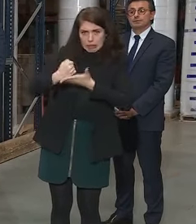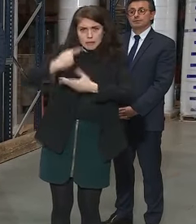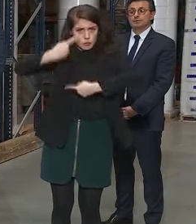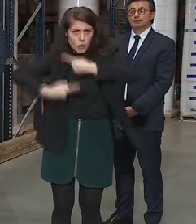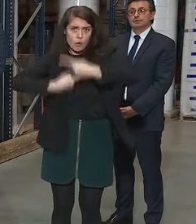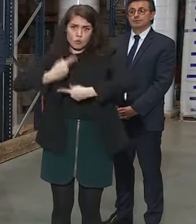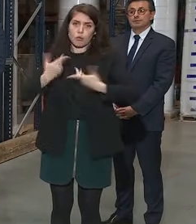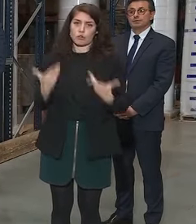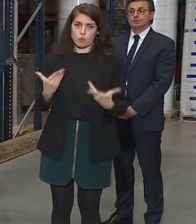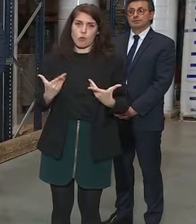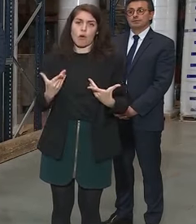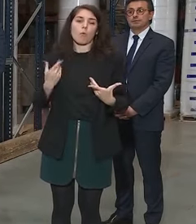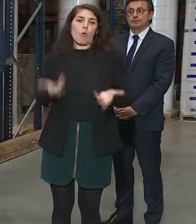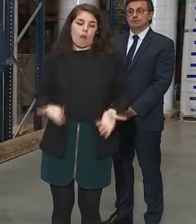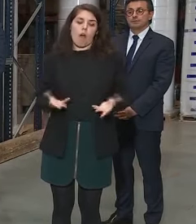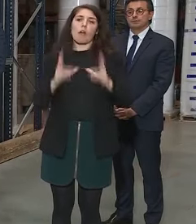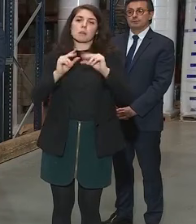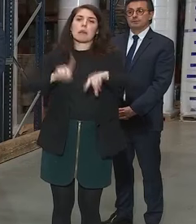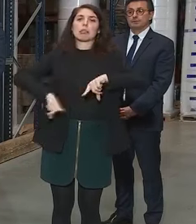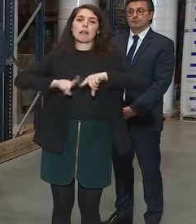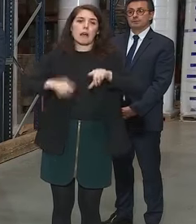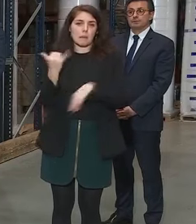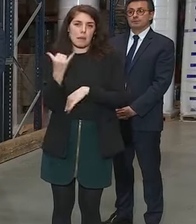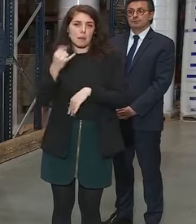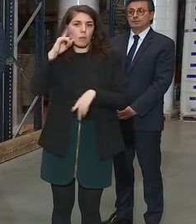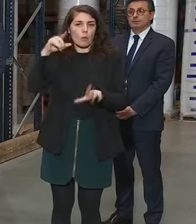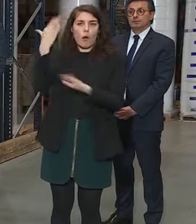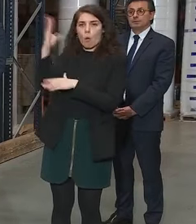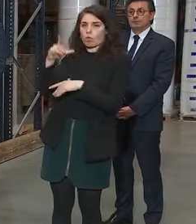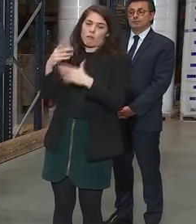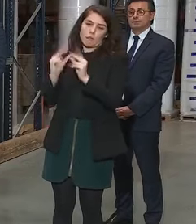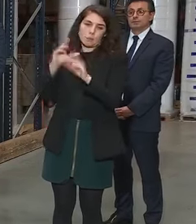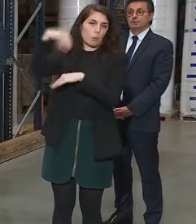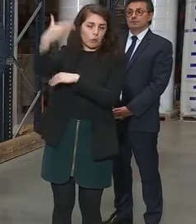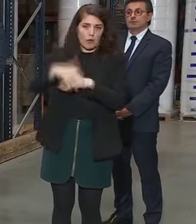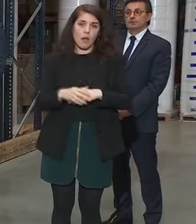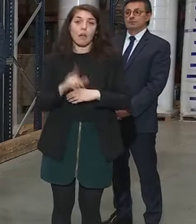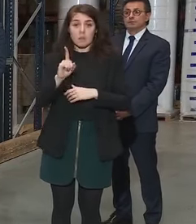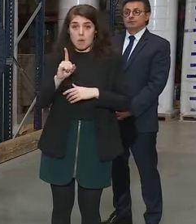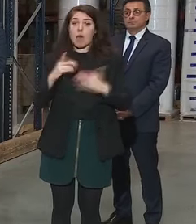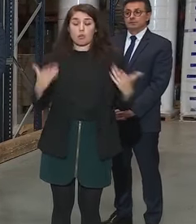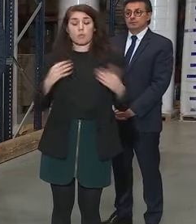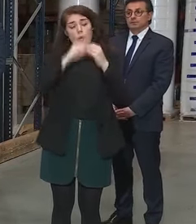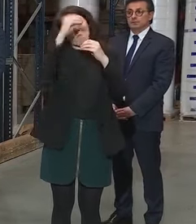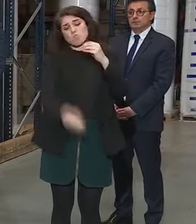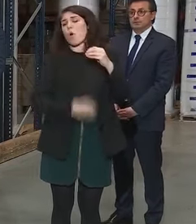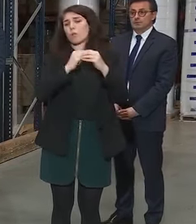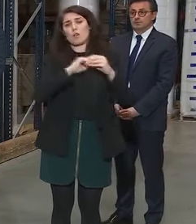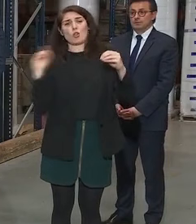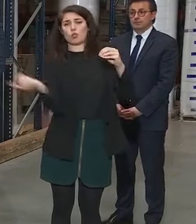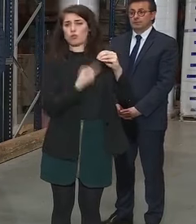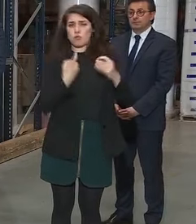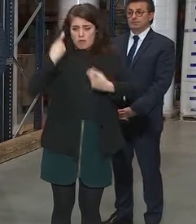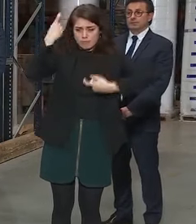aujourd'hui soumises à une très forte tension sur le marché mondial, compte tenu de la crise que vivent tous les pays. Sur